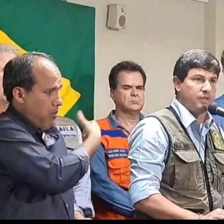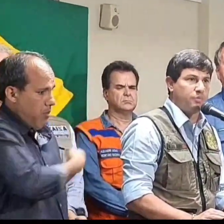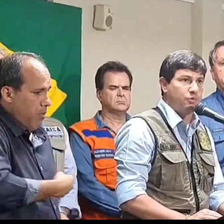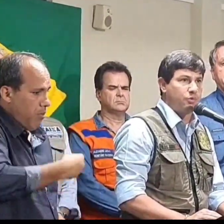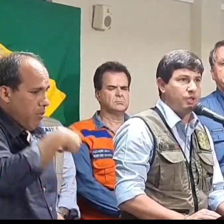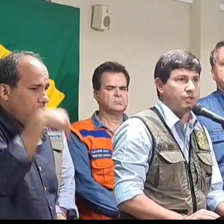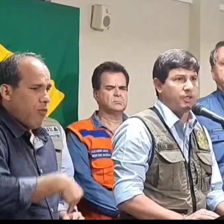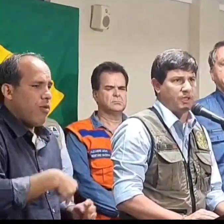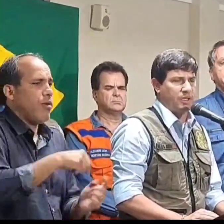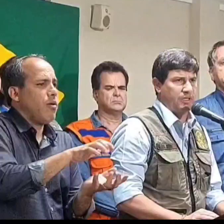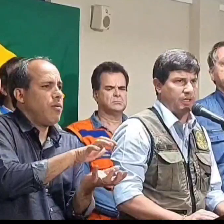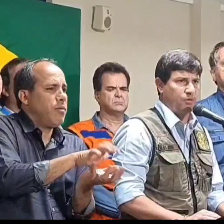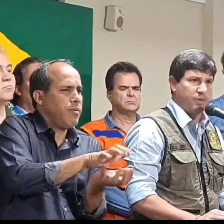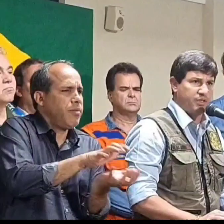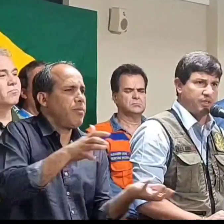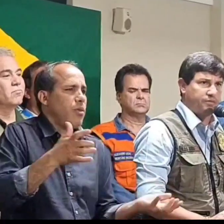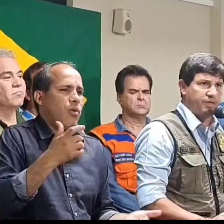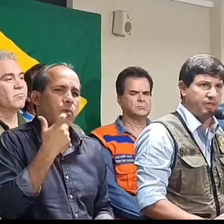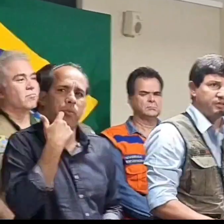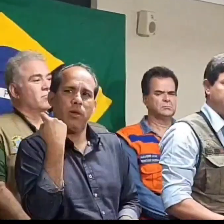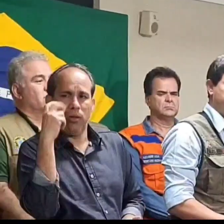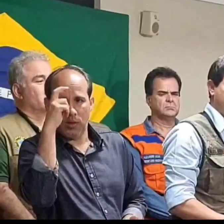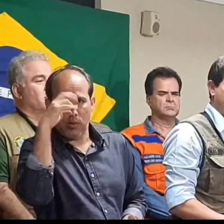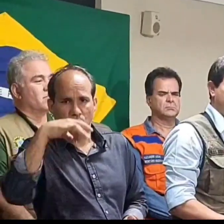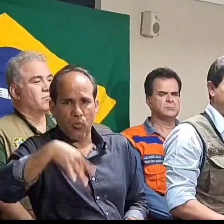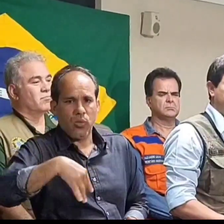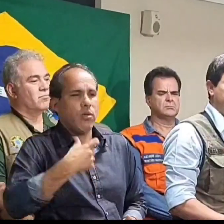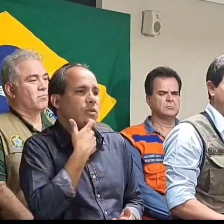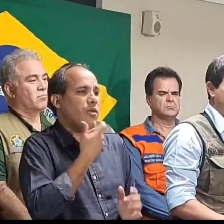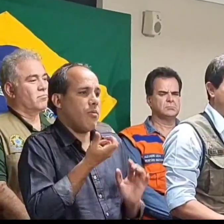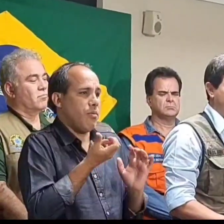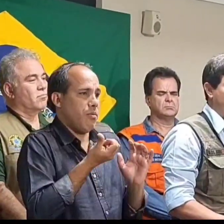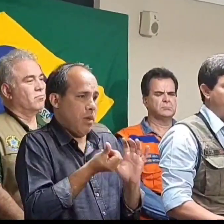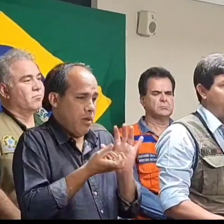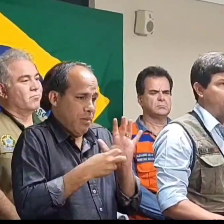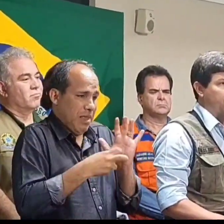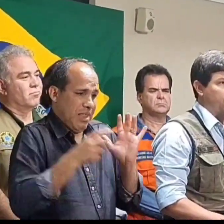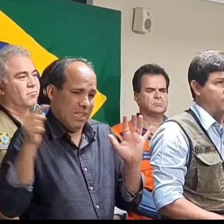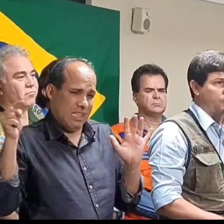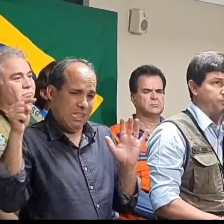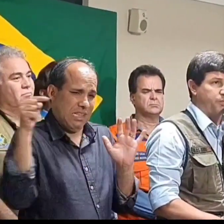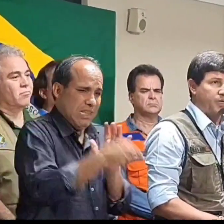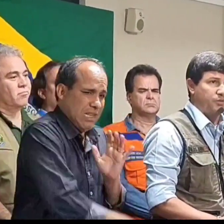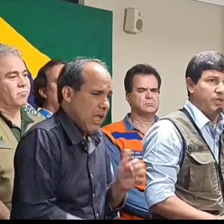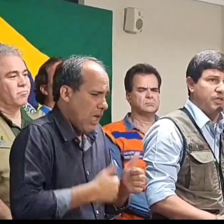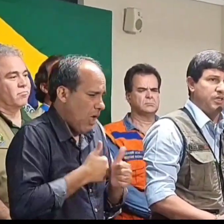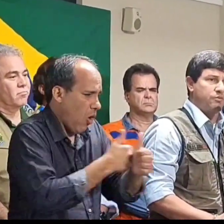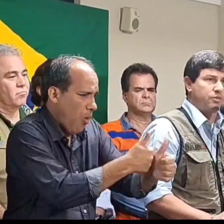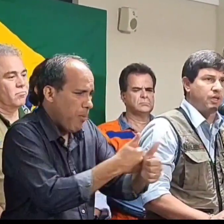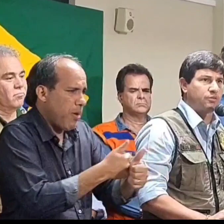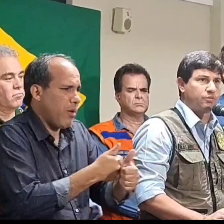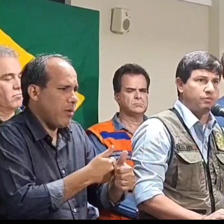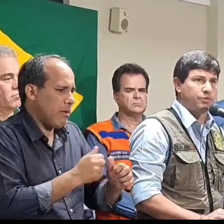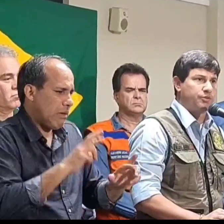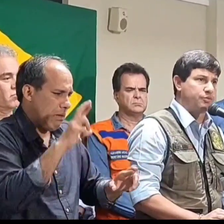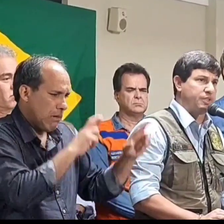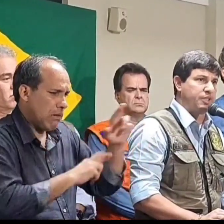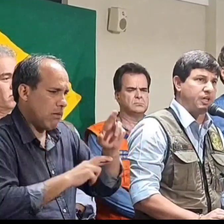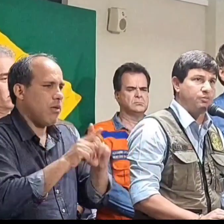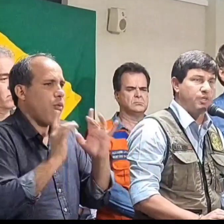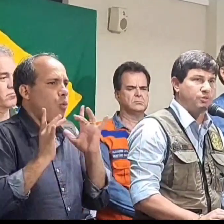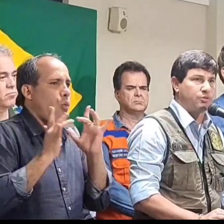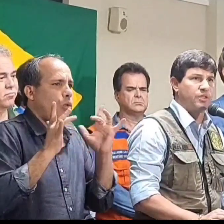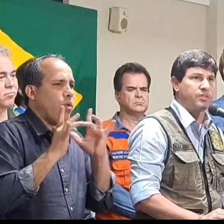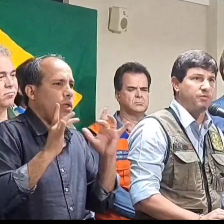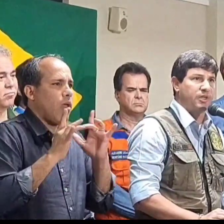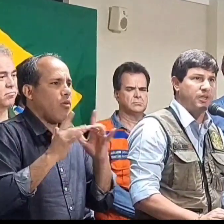em Pernambuco na última quinta-feira. Sexta pela manhã já estava acompanhando toda a situação de perto e em contato com o Gilson